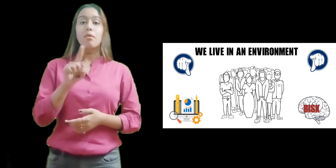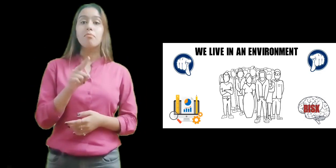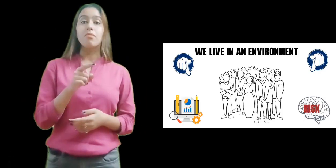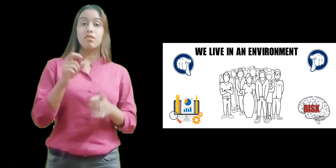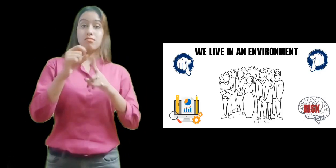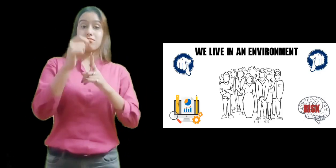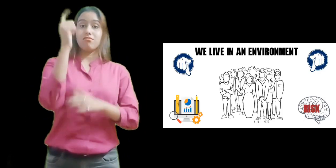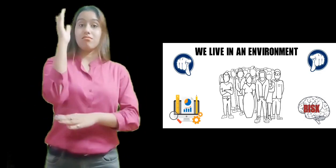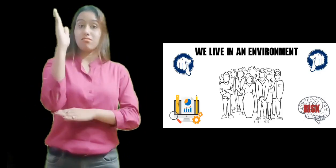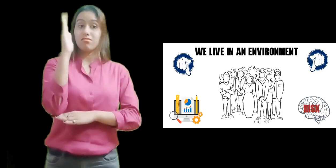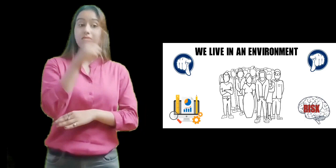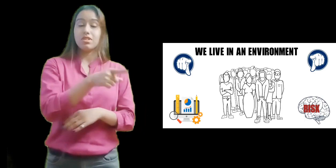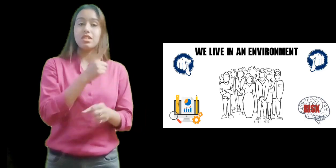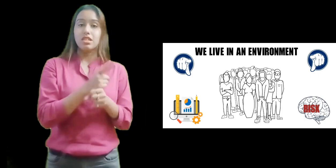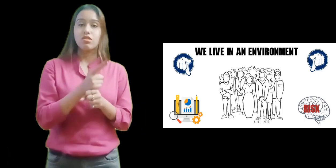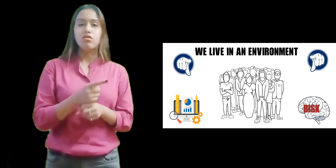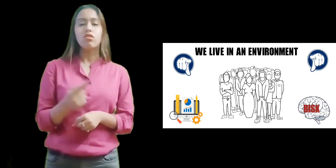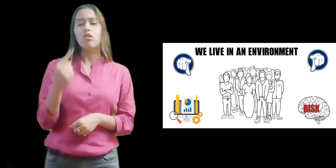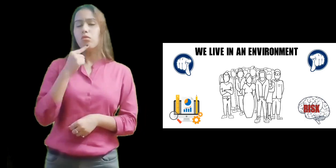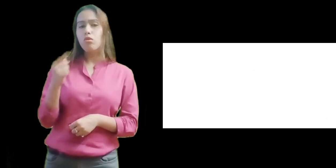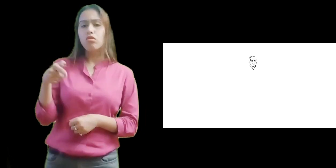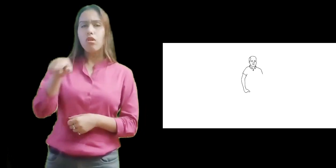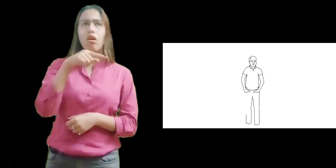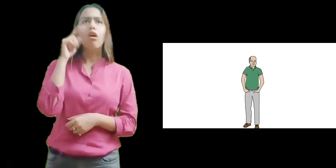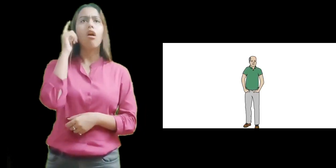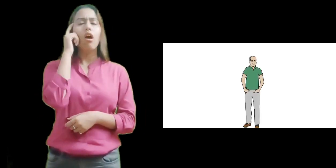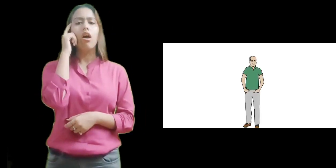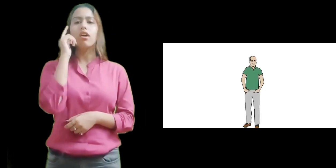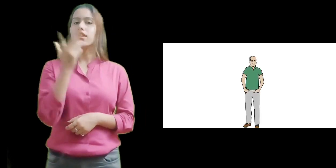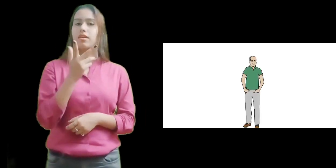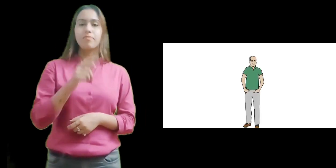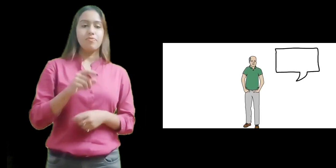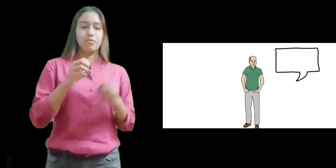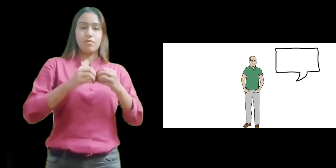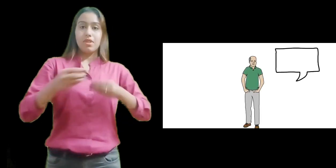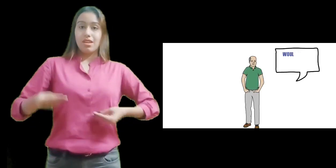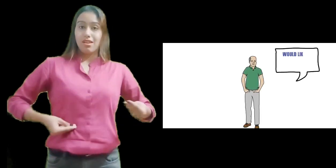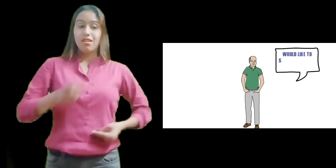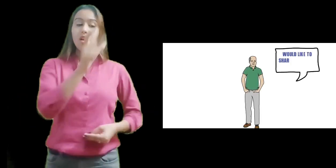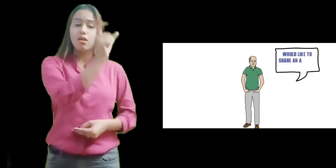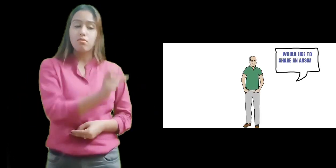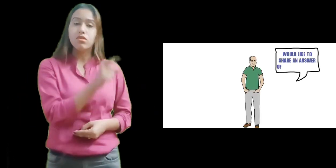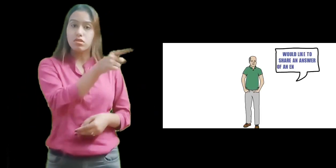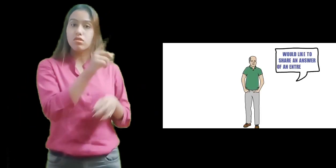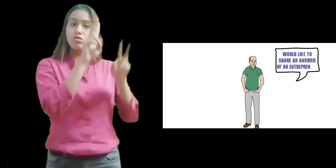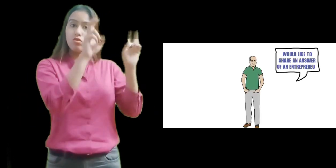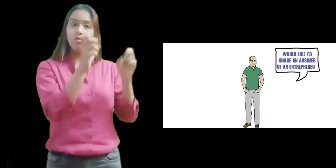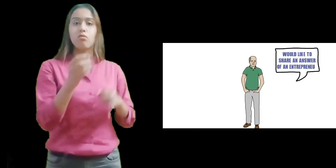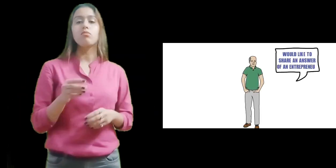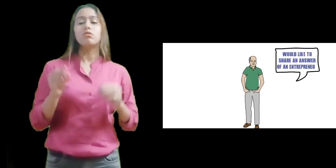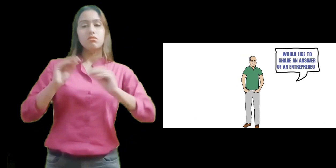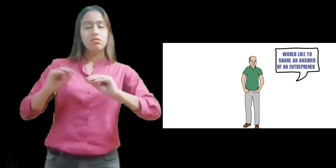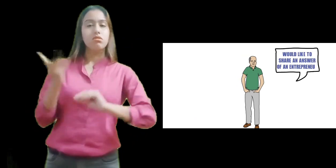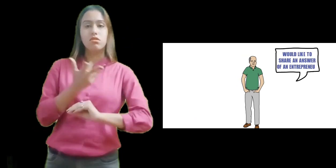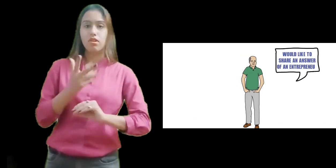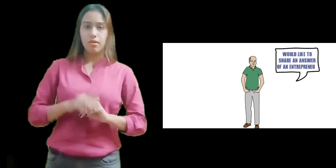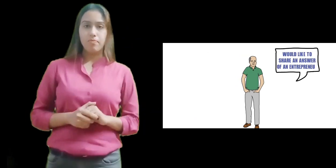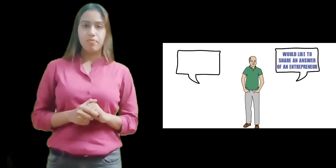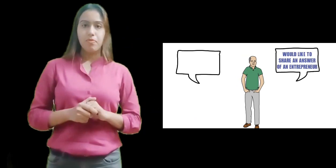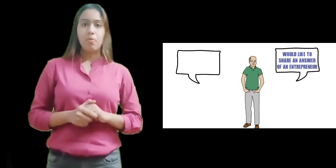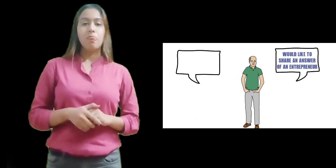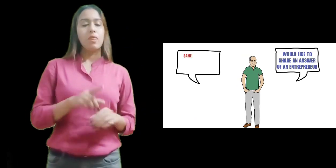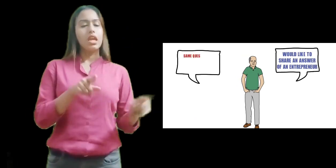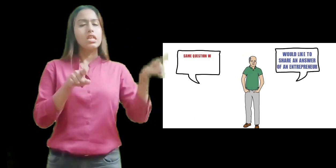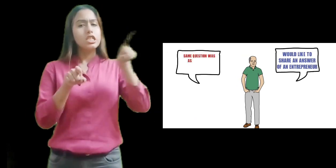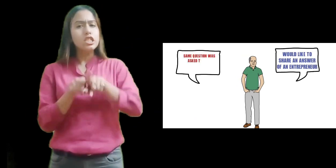बात बोली कि सब बच्चे सोच में पड़ गए। प्रोफेसर ने एक एंटरप्रेन्योर को कोट करते हुए उनका आंसर बच्चों को बताया। जब उनसे भी यही सेम क्वेश्चन